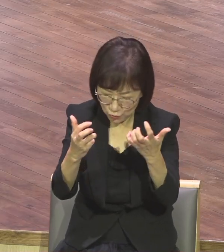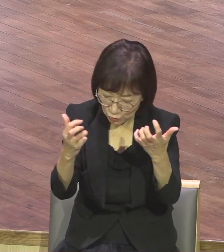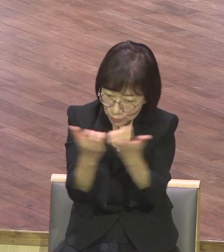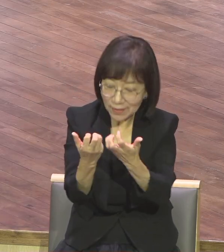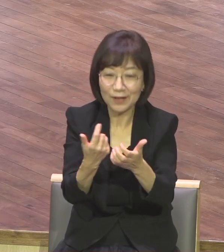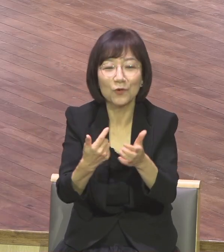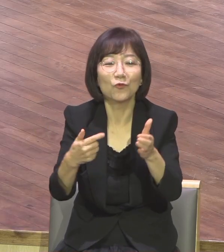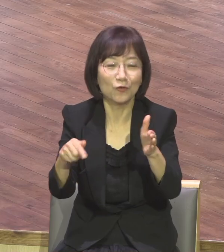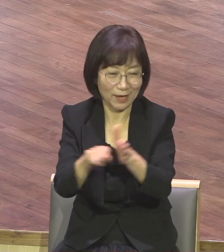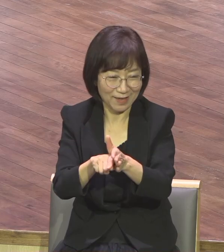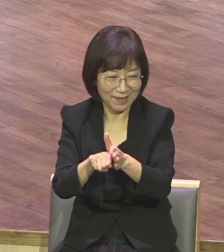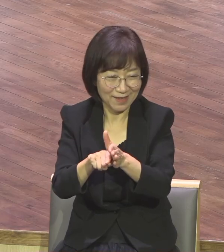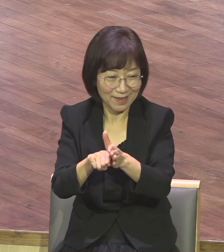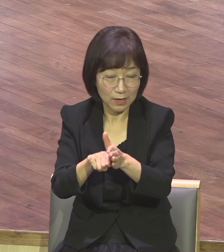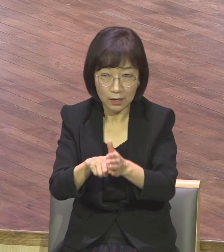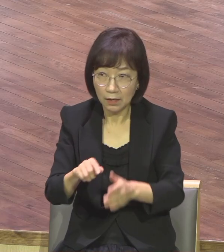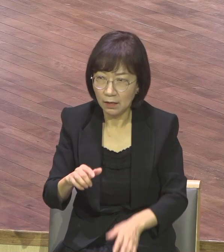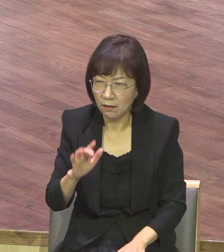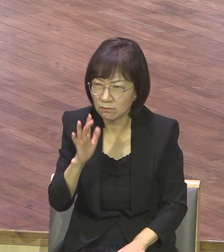이게 뭔 뜻이냐?